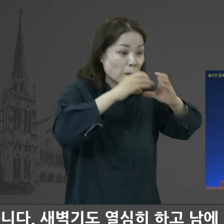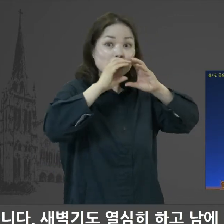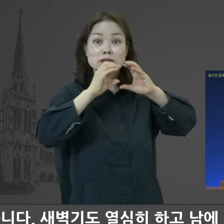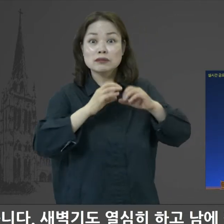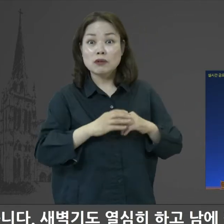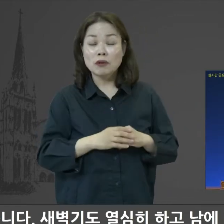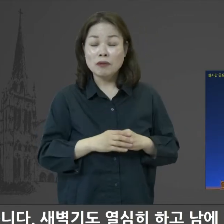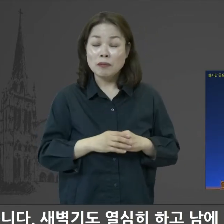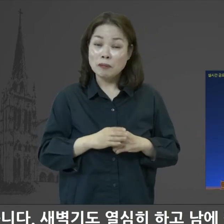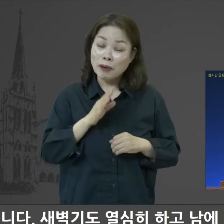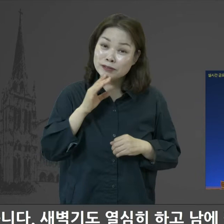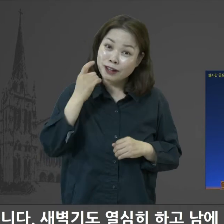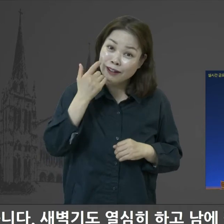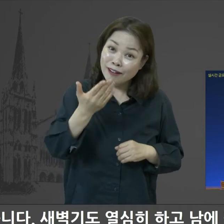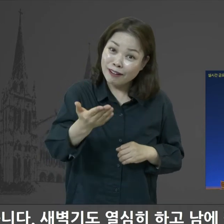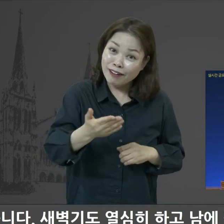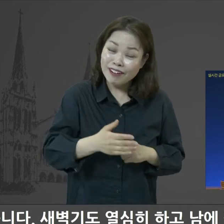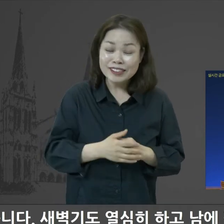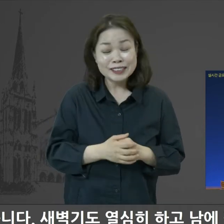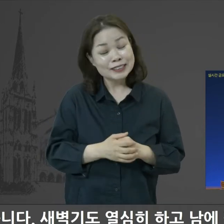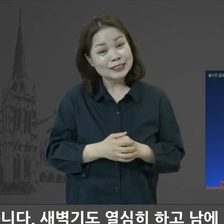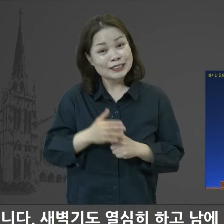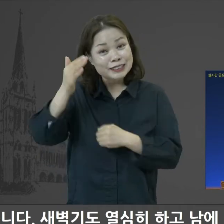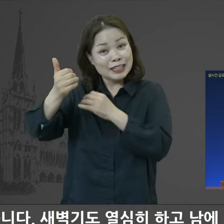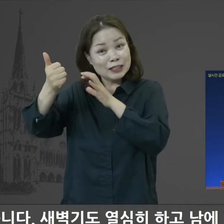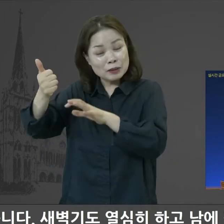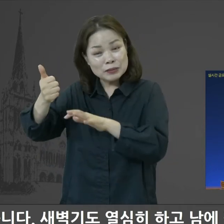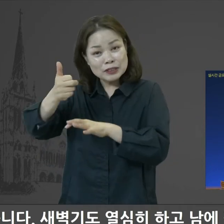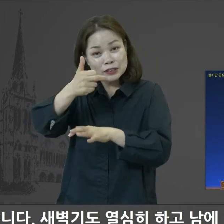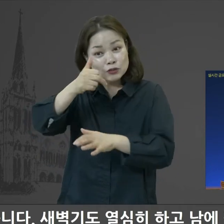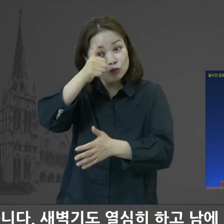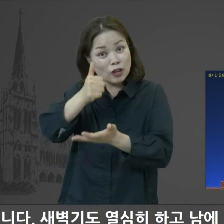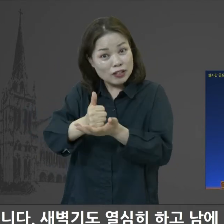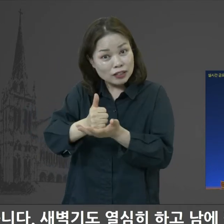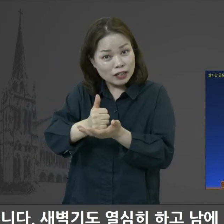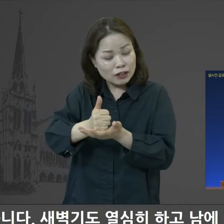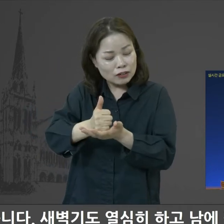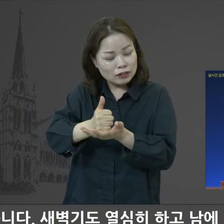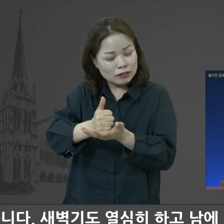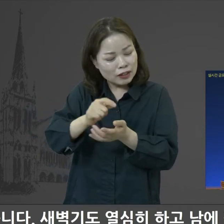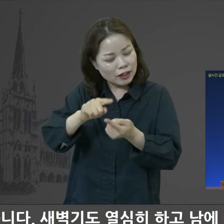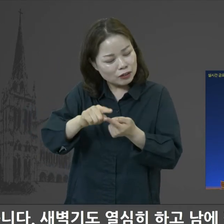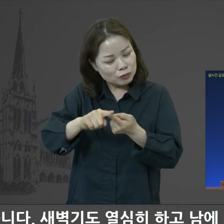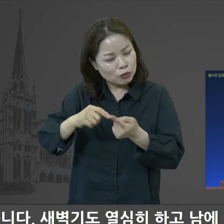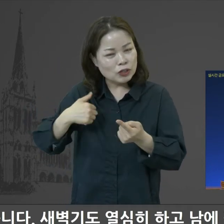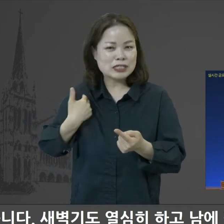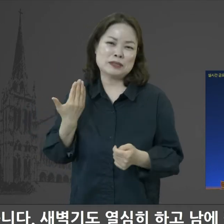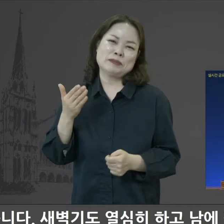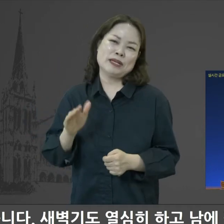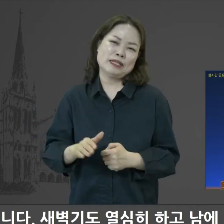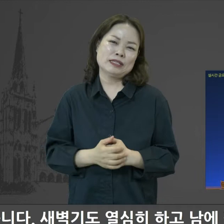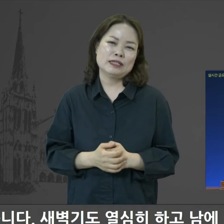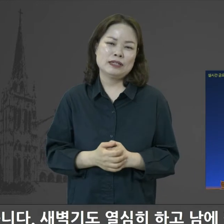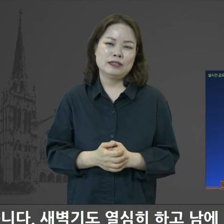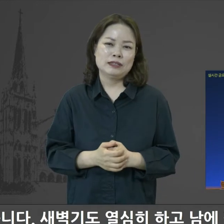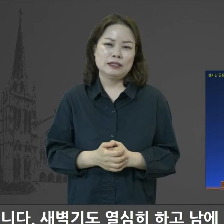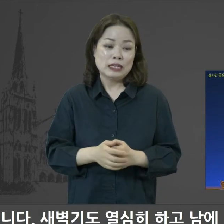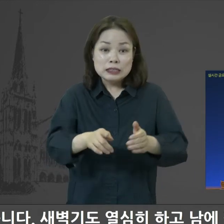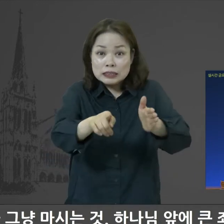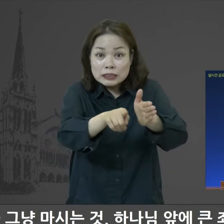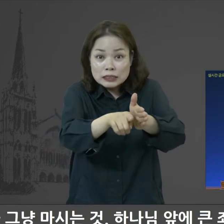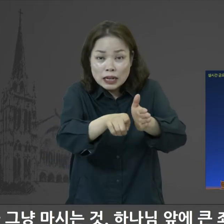그죠? 이게 이게 하나님 앞에 큰 죄냐? 이건 제가 잘 모르겠습니다. 근데 이게